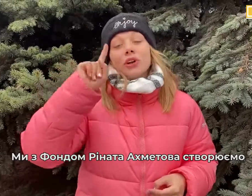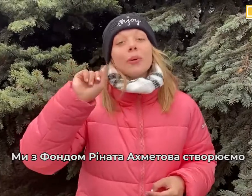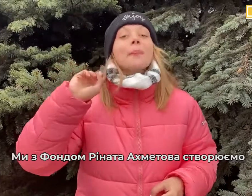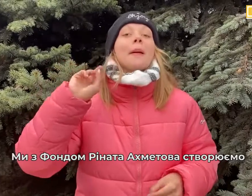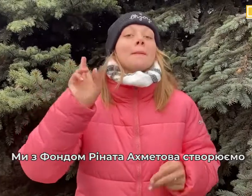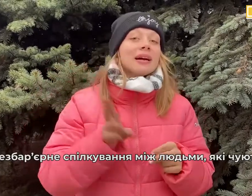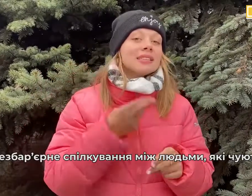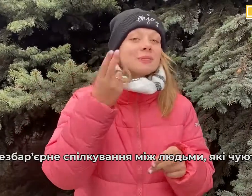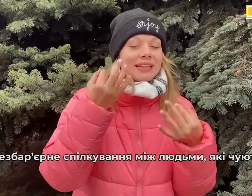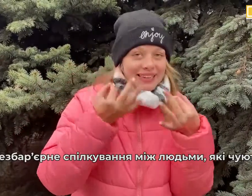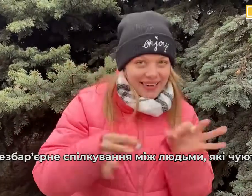створюємо безбар'єрне